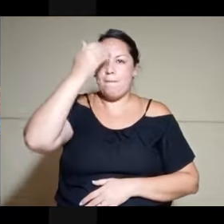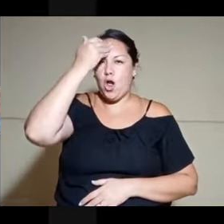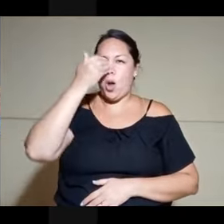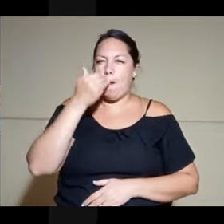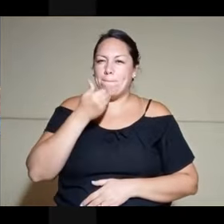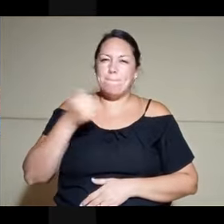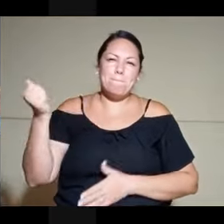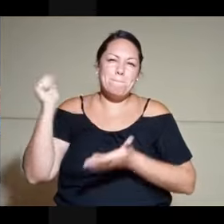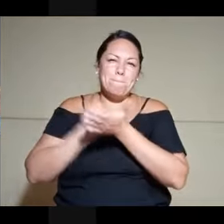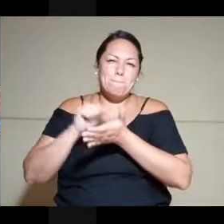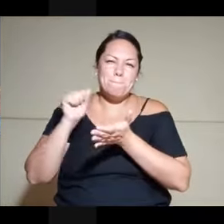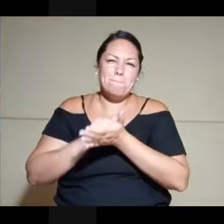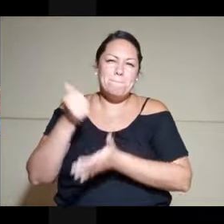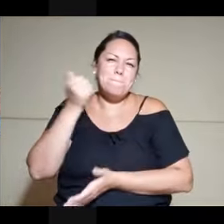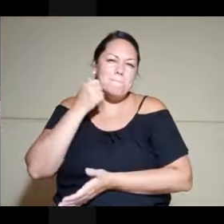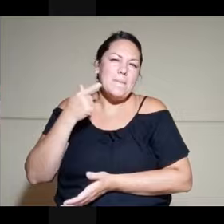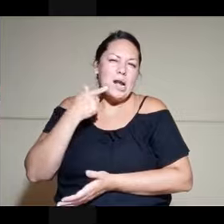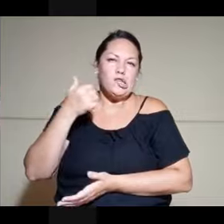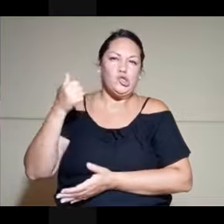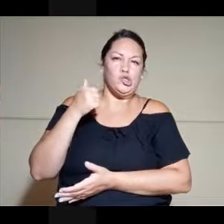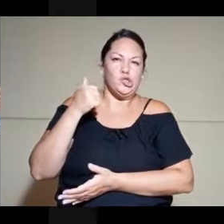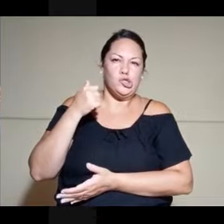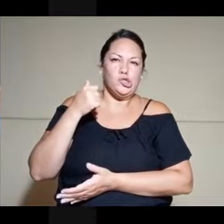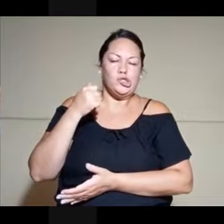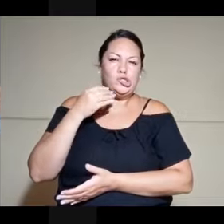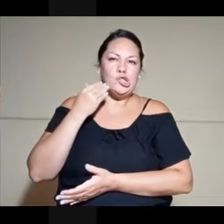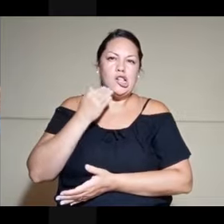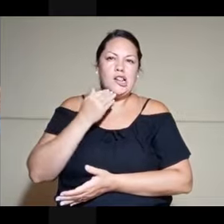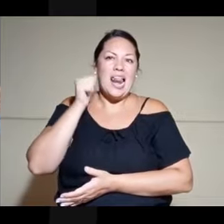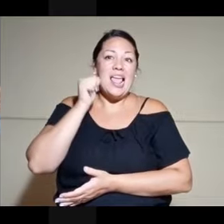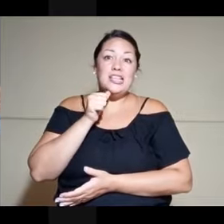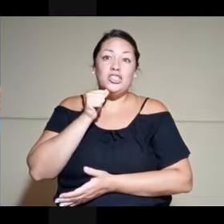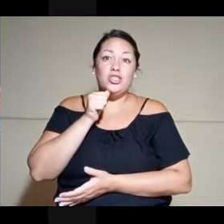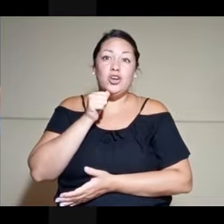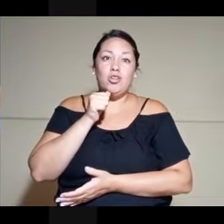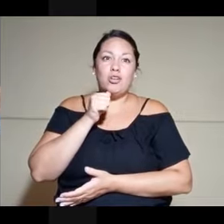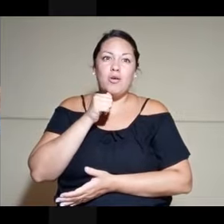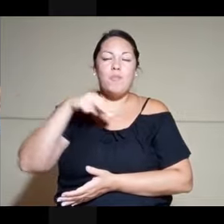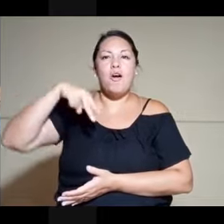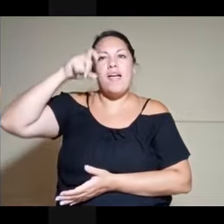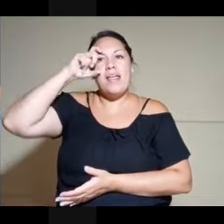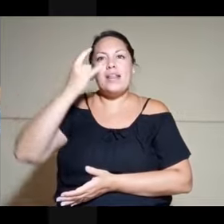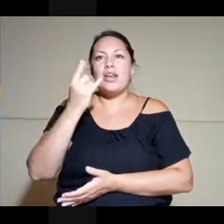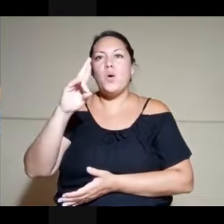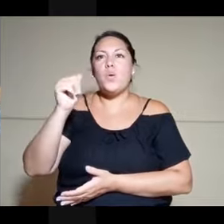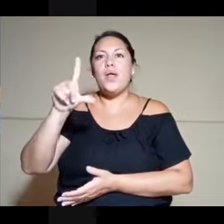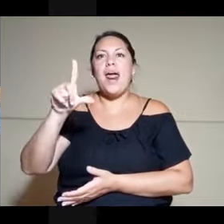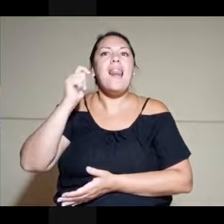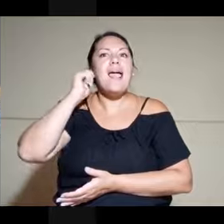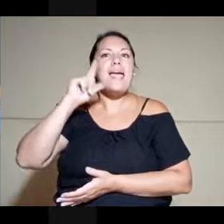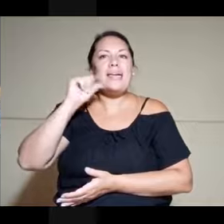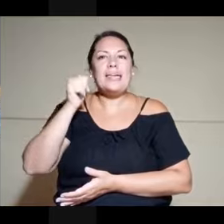la masticación. Cuando se tiene problemas una parálisis del trigémino, una lesión